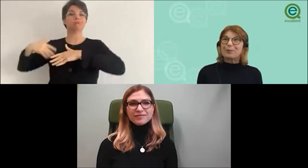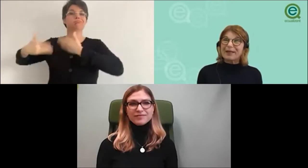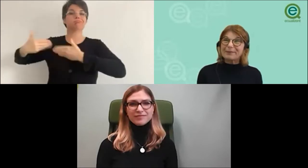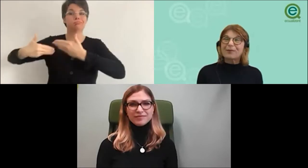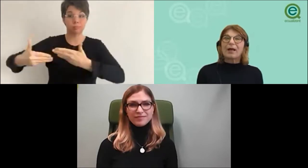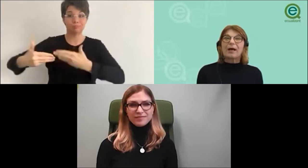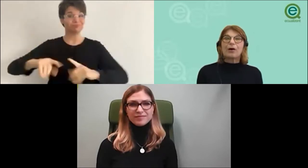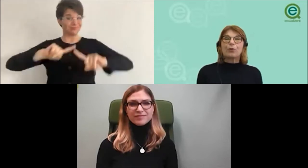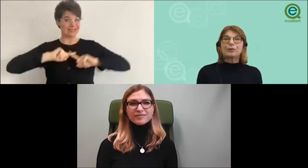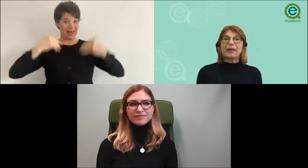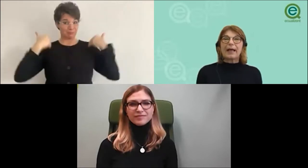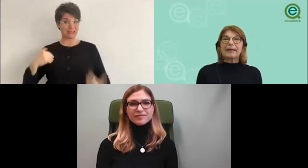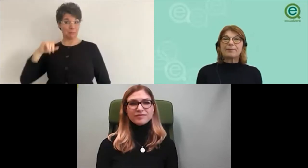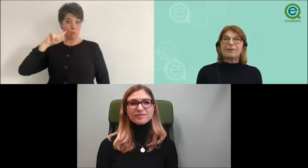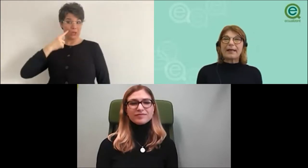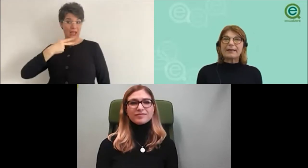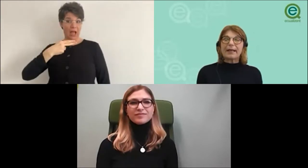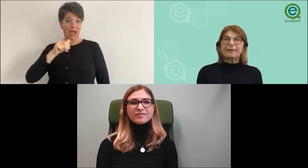von mir und